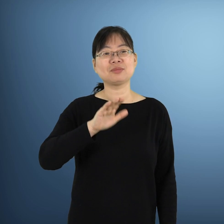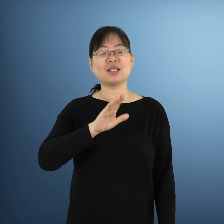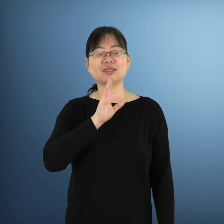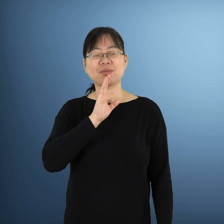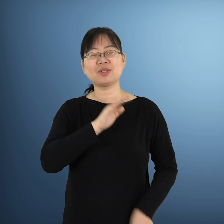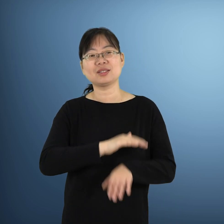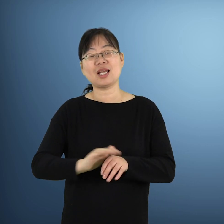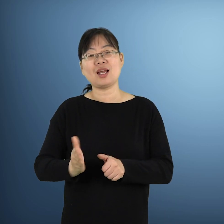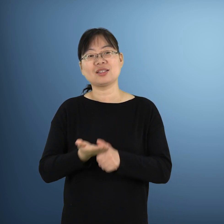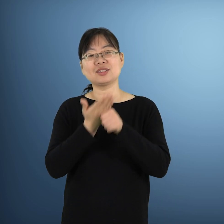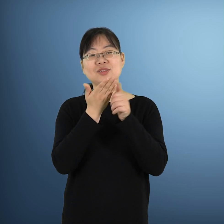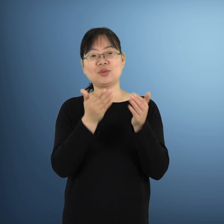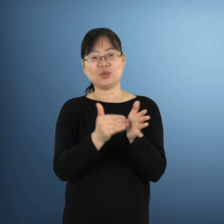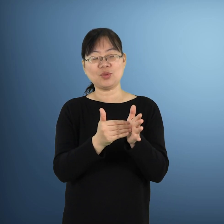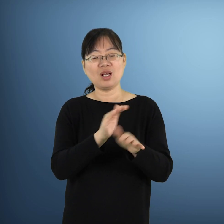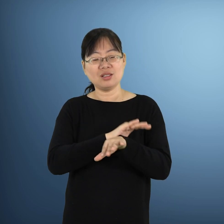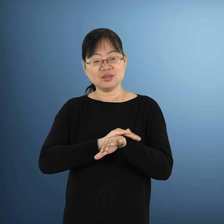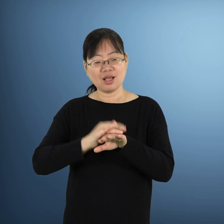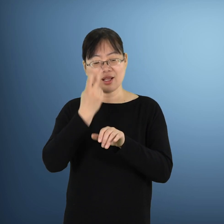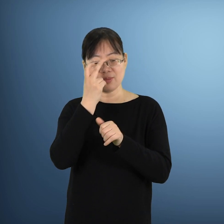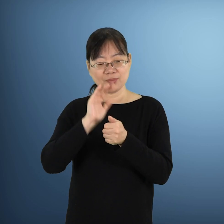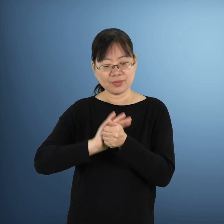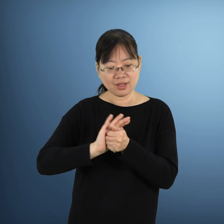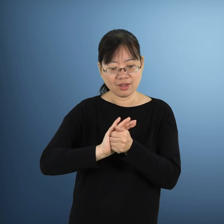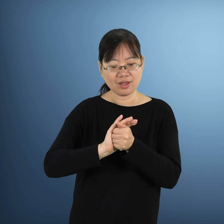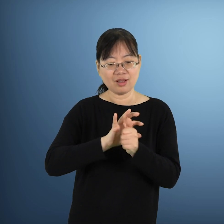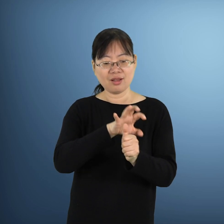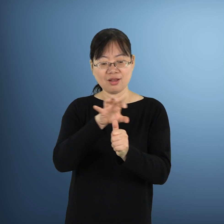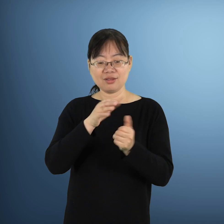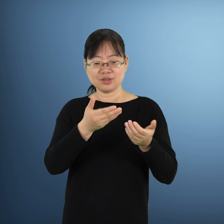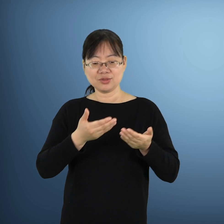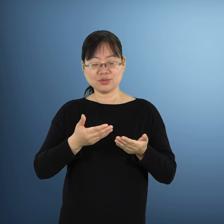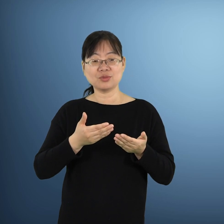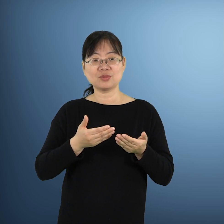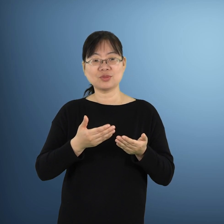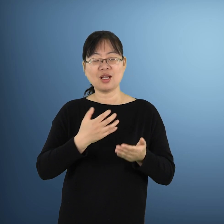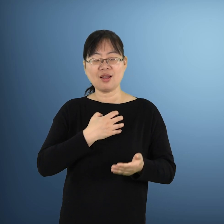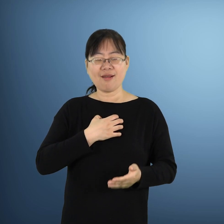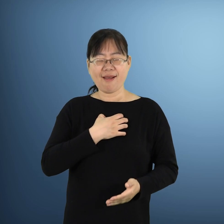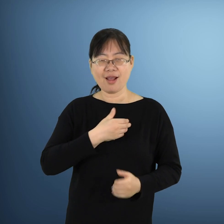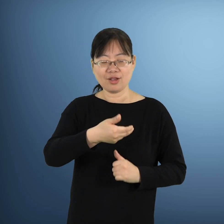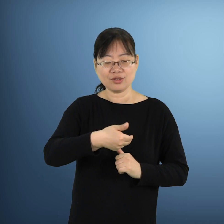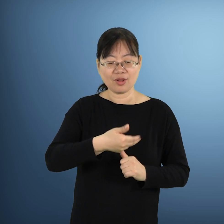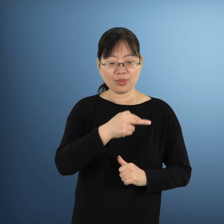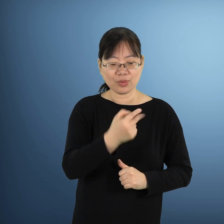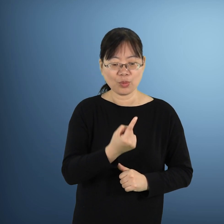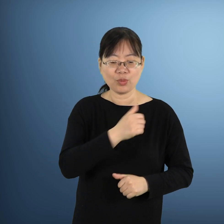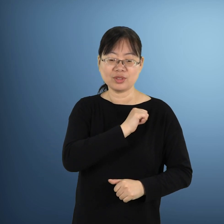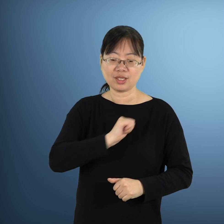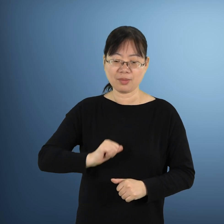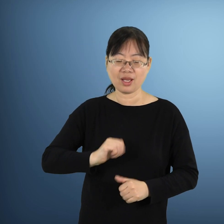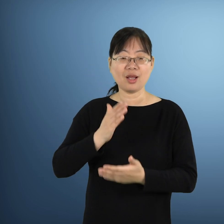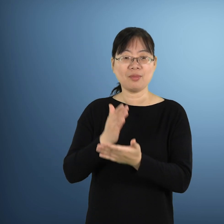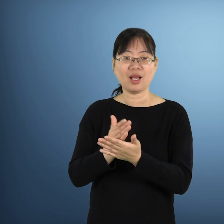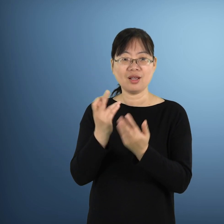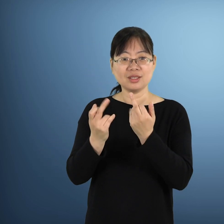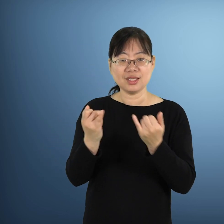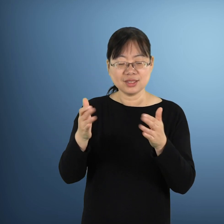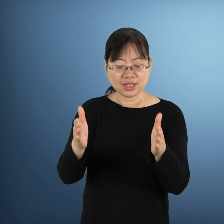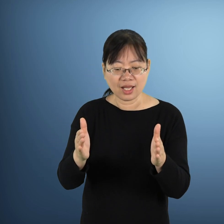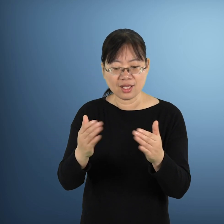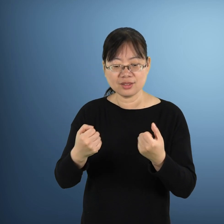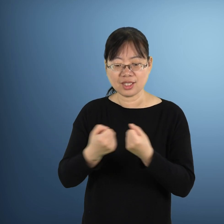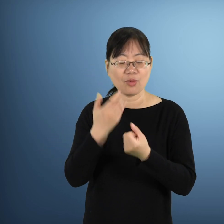잘 키우고 잘 보듬고 속을 세게도 또 참고 그러지 마라. 형제들끼리 싸우면